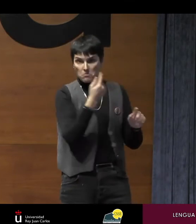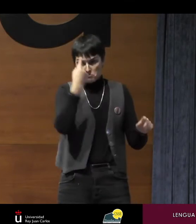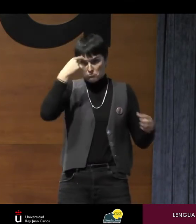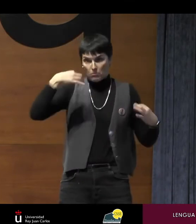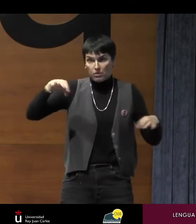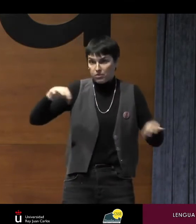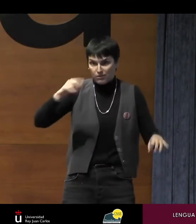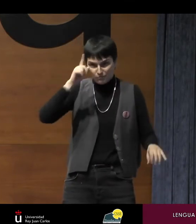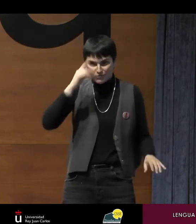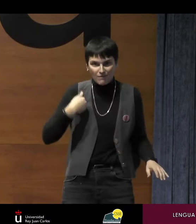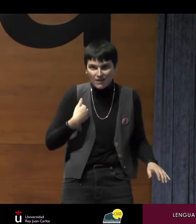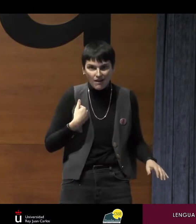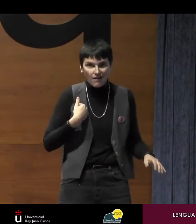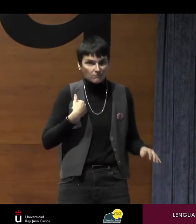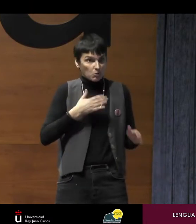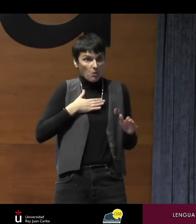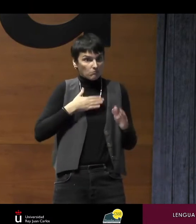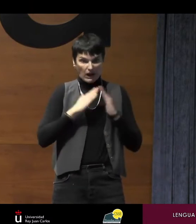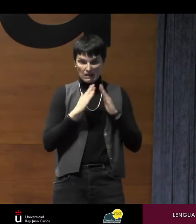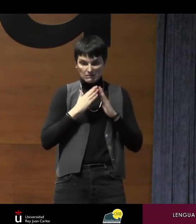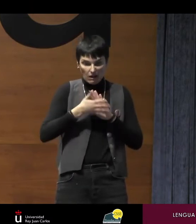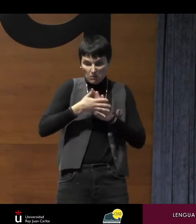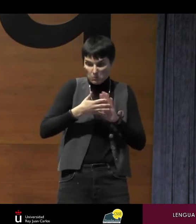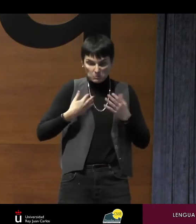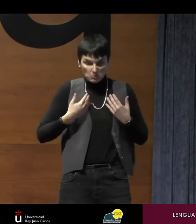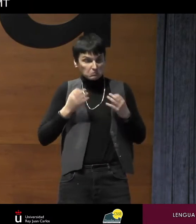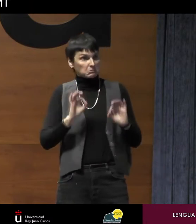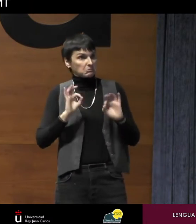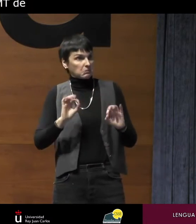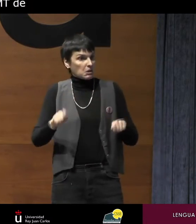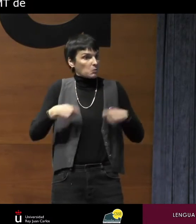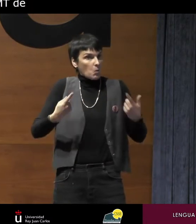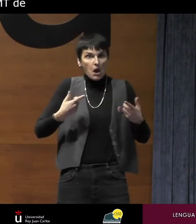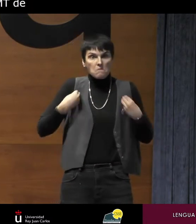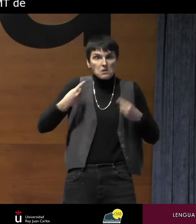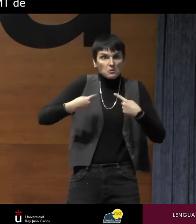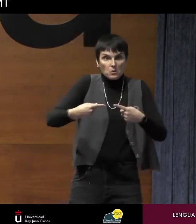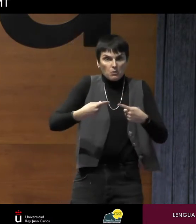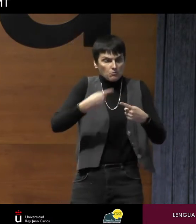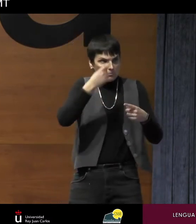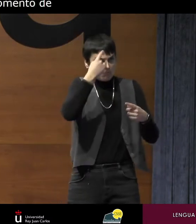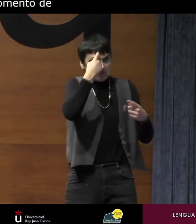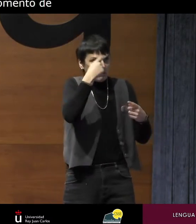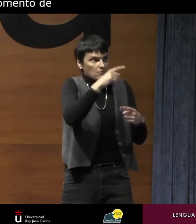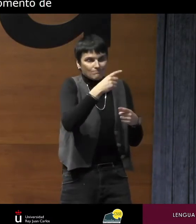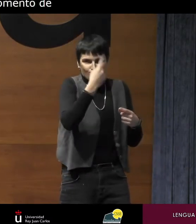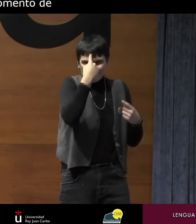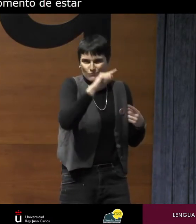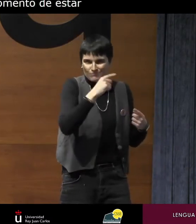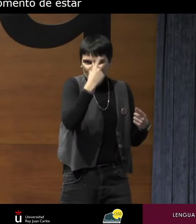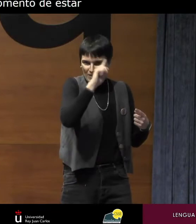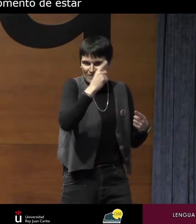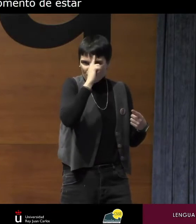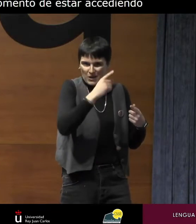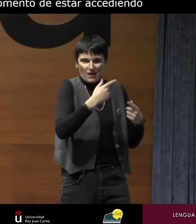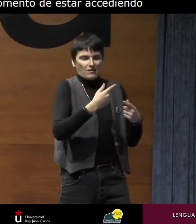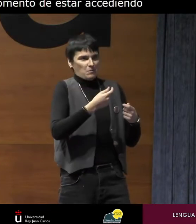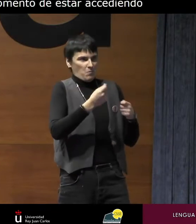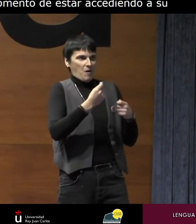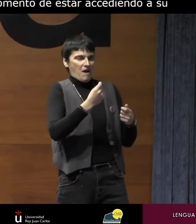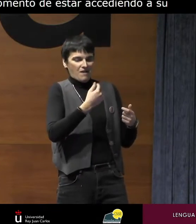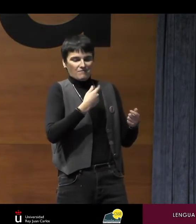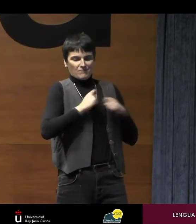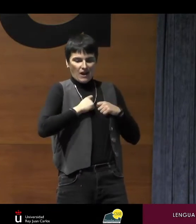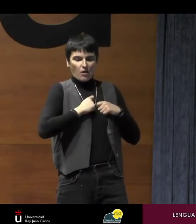accediendo a su lengua de manera formal, se dan cuenta de las lagunas que tienen. No han sido